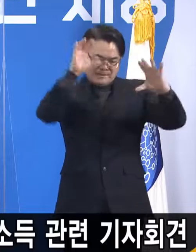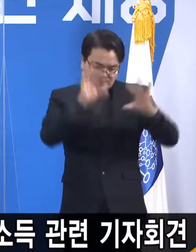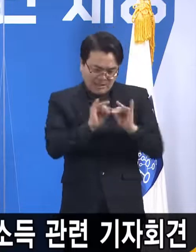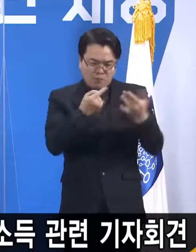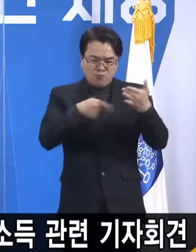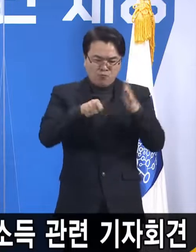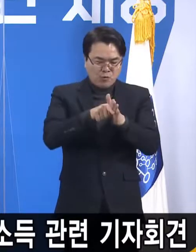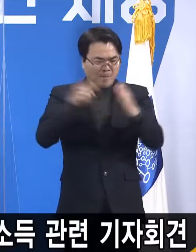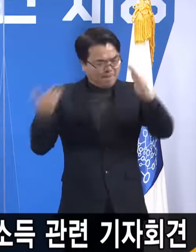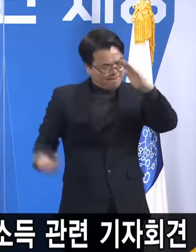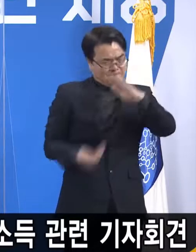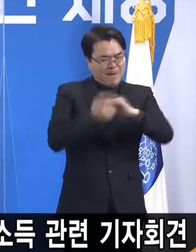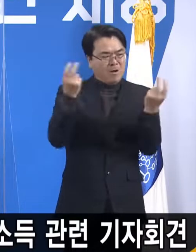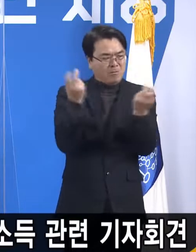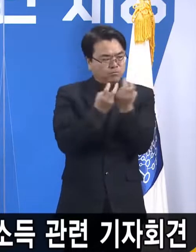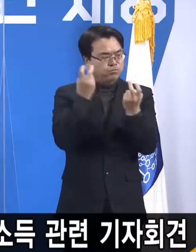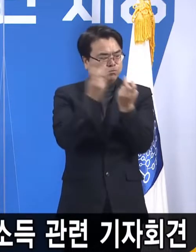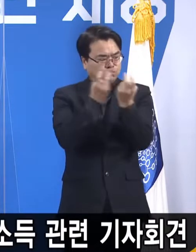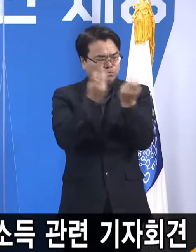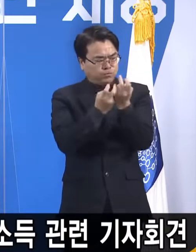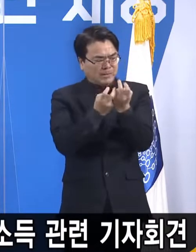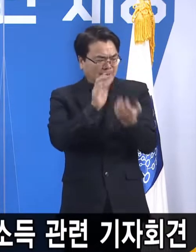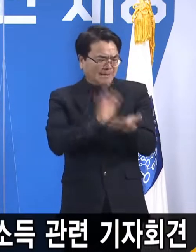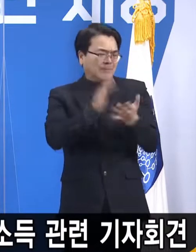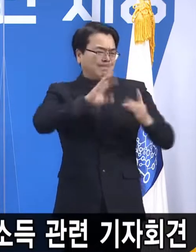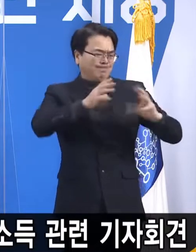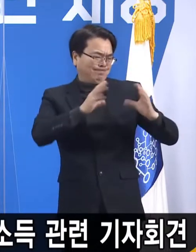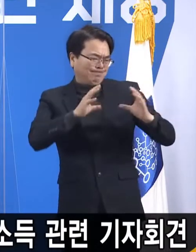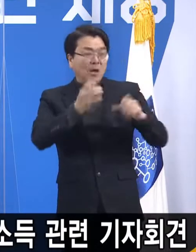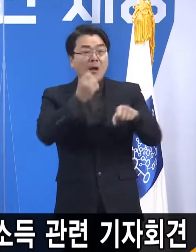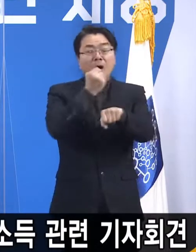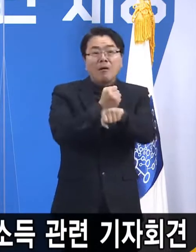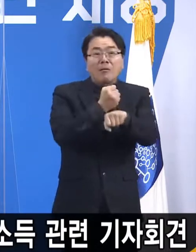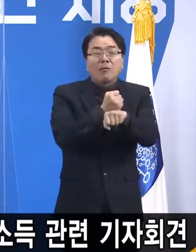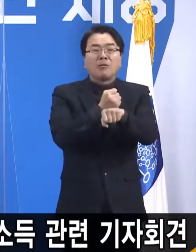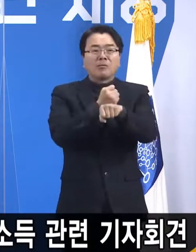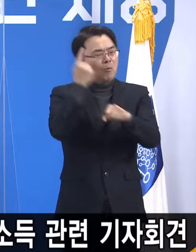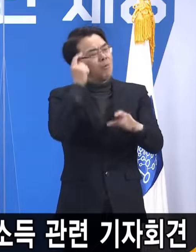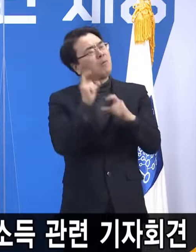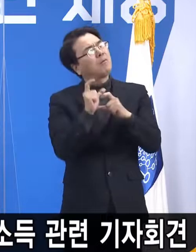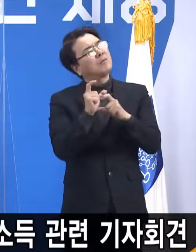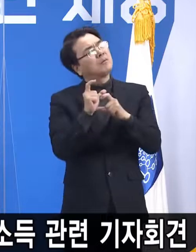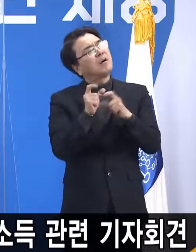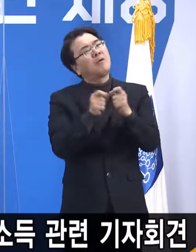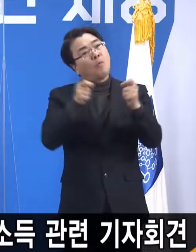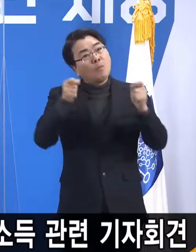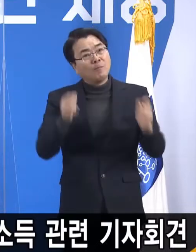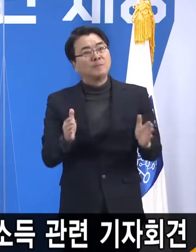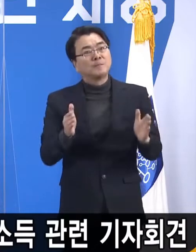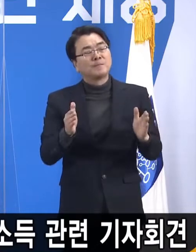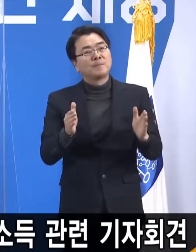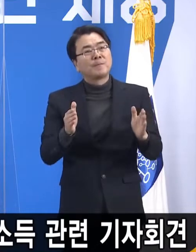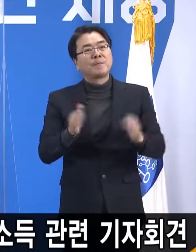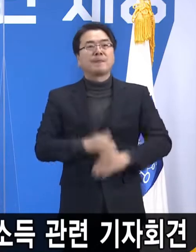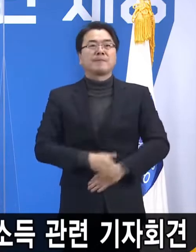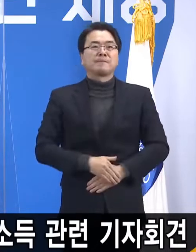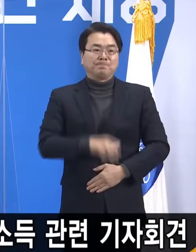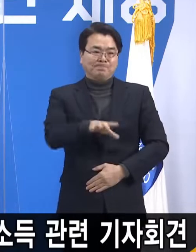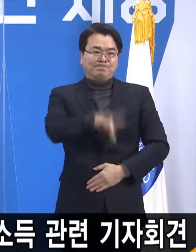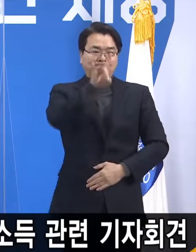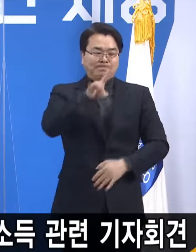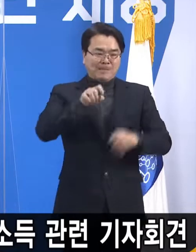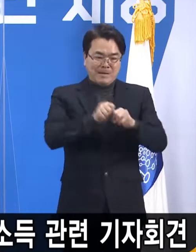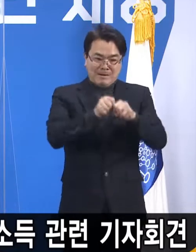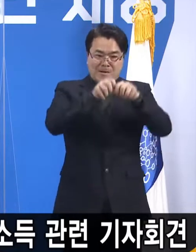이를 방법이 무엇인지 치열하게 토론하고 또 고민했습니다. 먼저